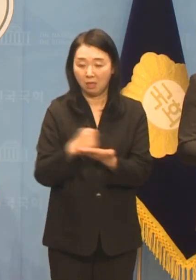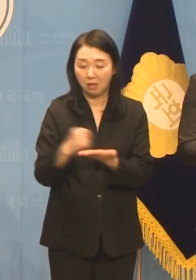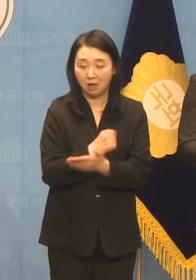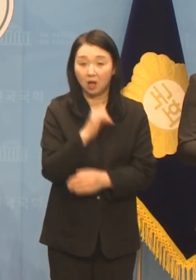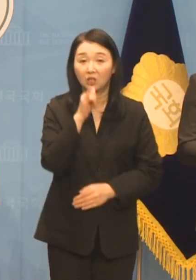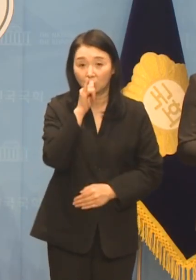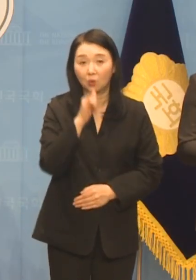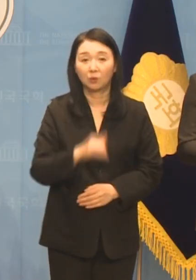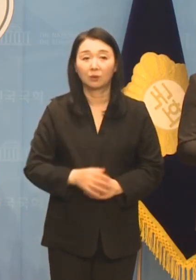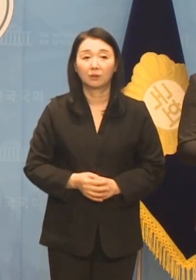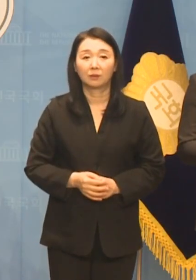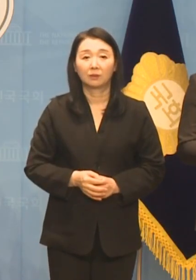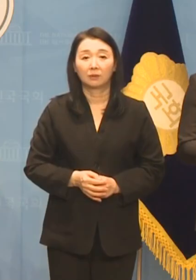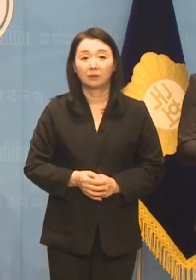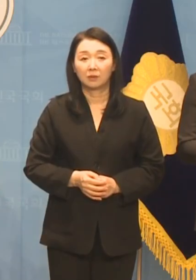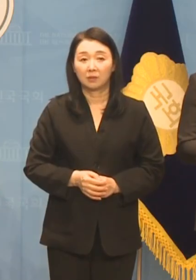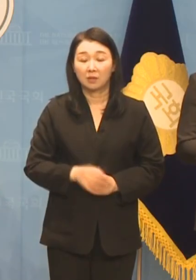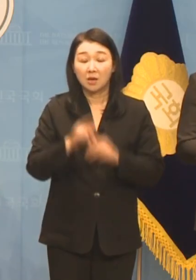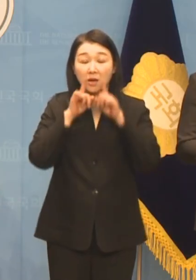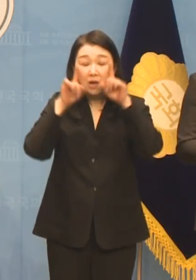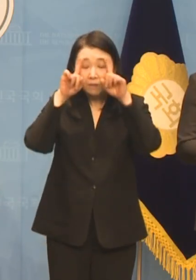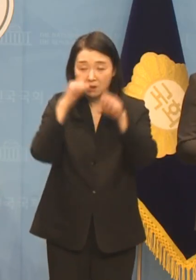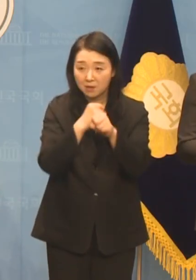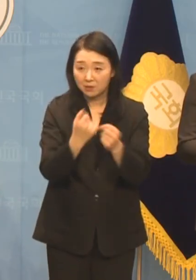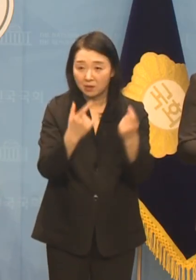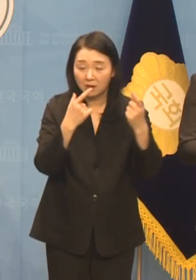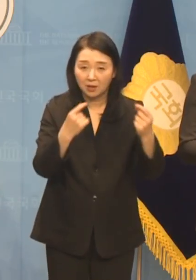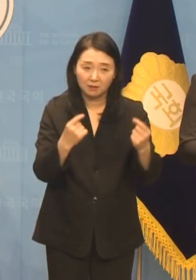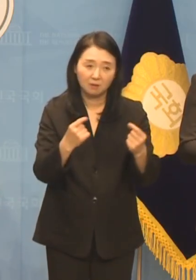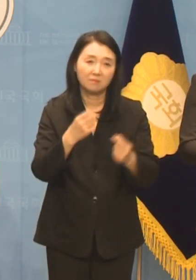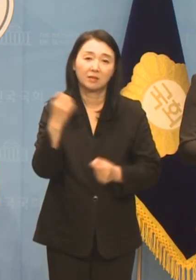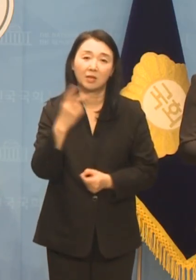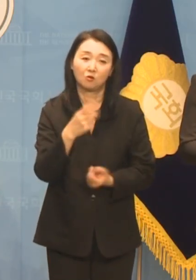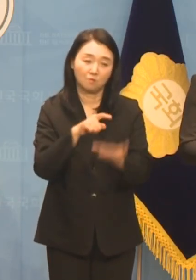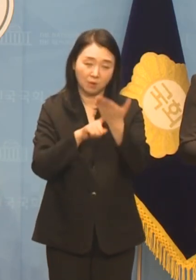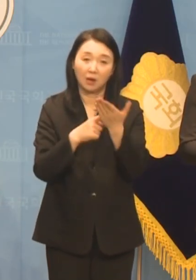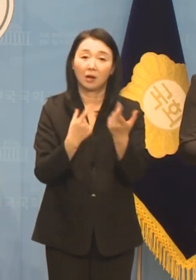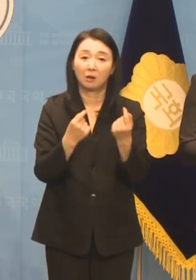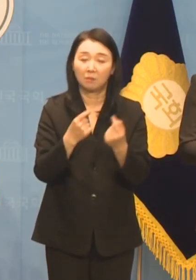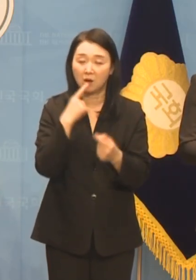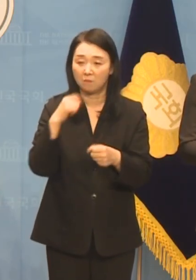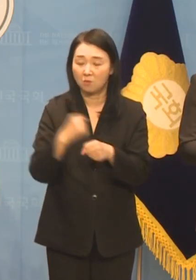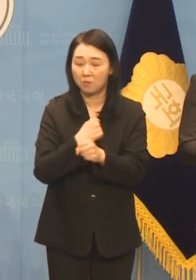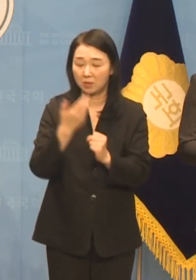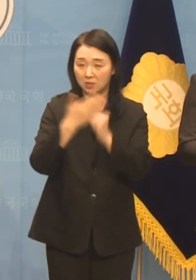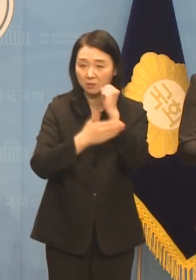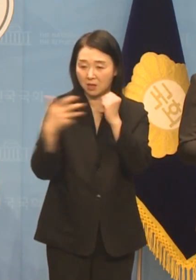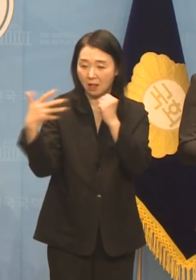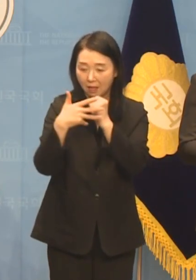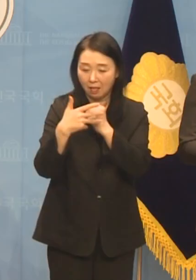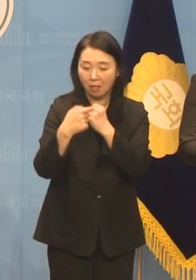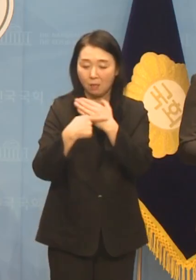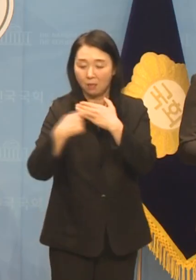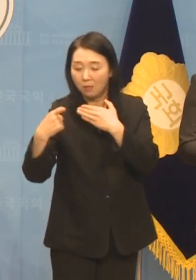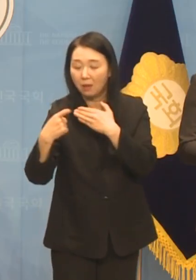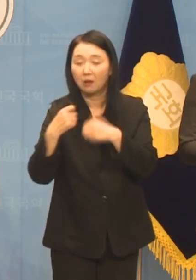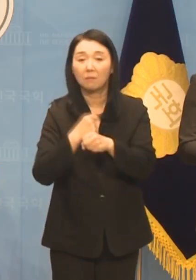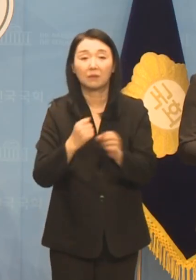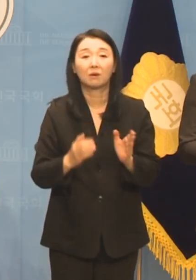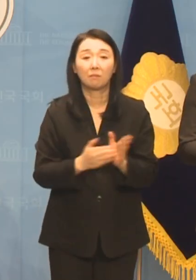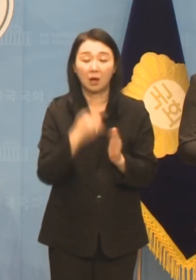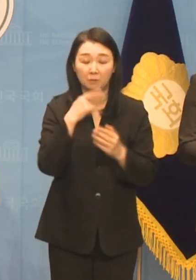프레임이 지속되고 있습니다. 악마화하는 시도가 번번 이루어지고 있고 조작된 이미지와 합성 사진을 이용하여